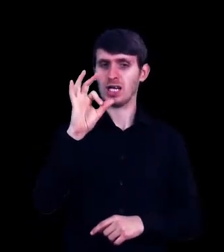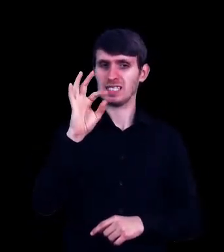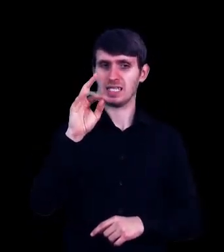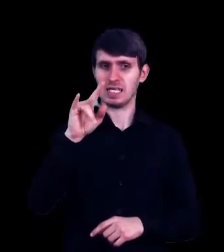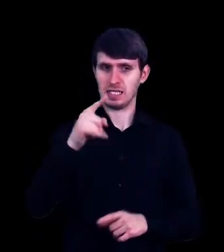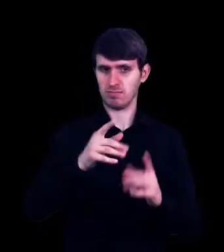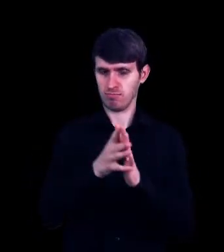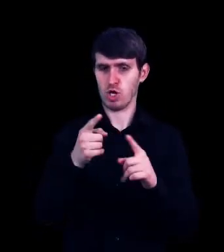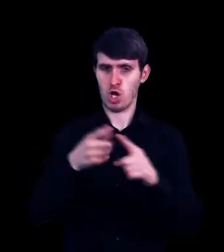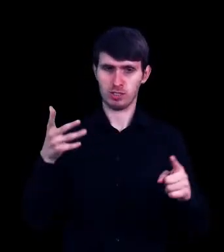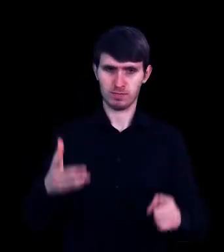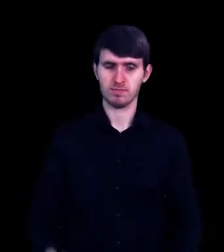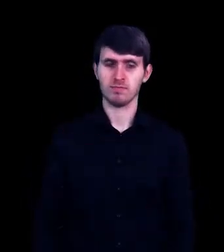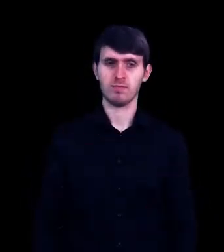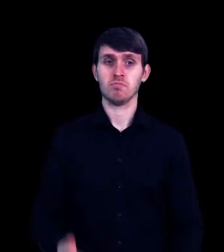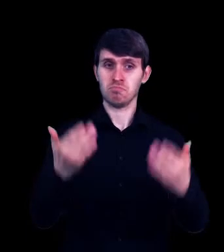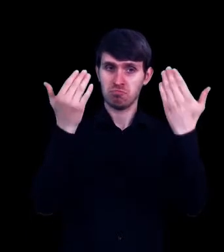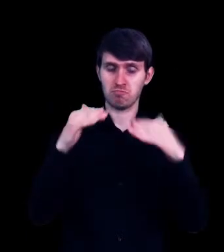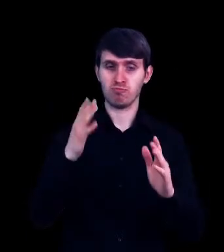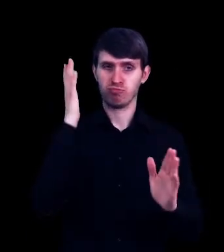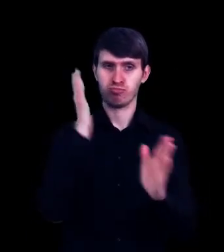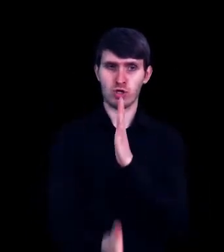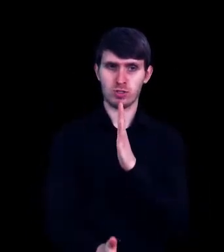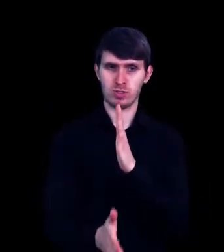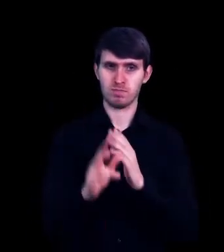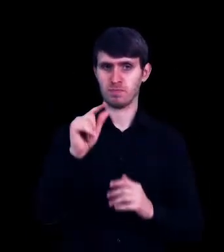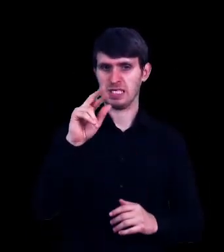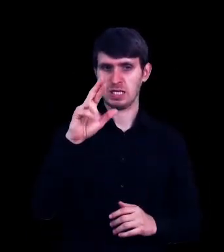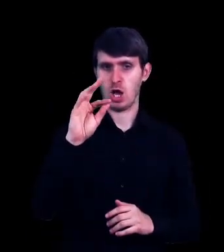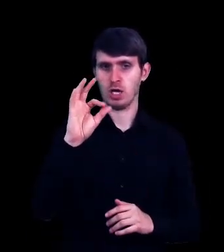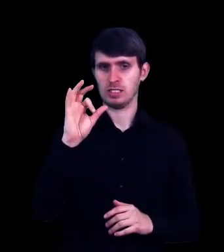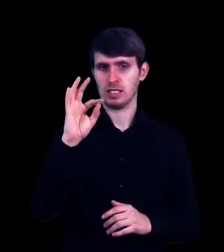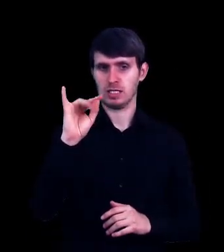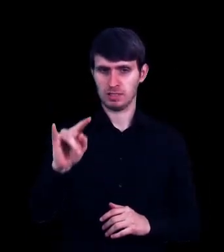ostrym. Kąt ostry, prosty